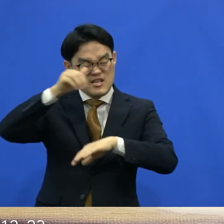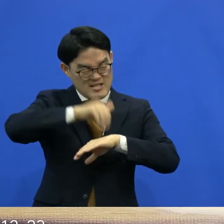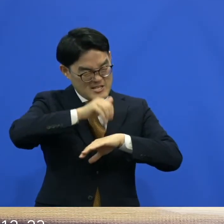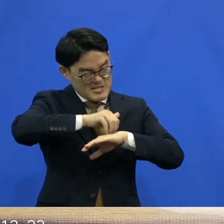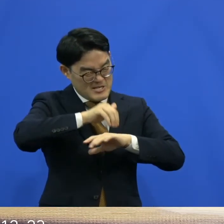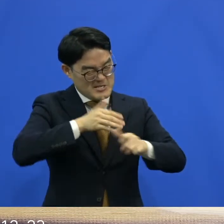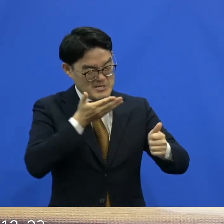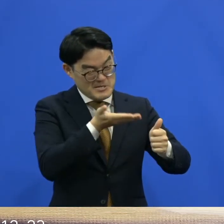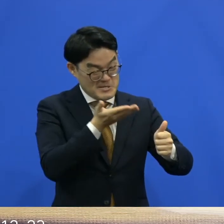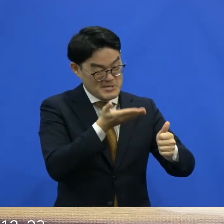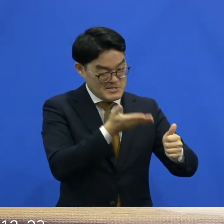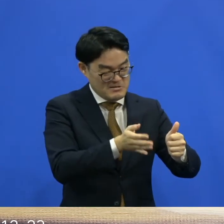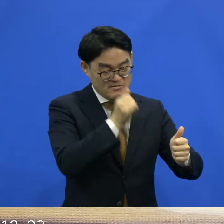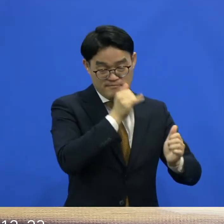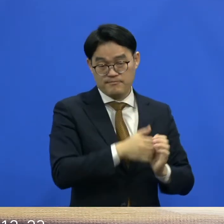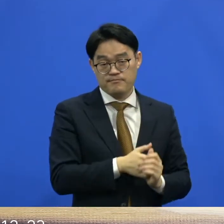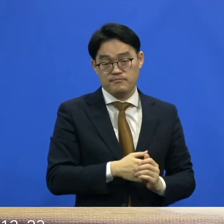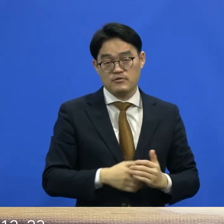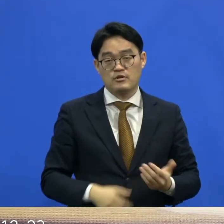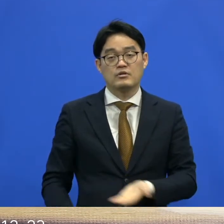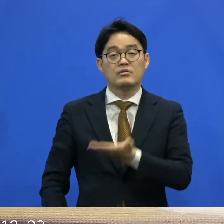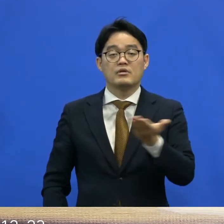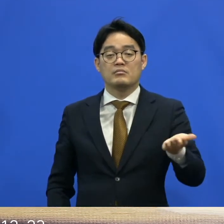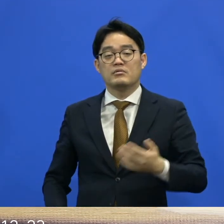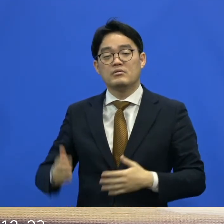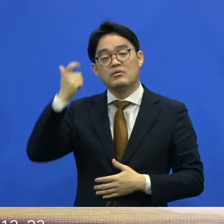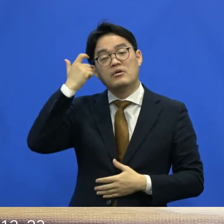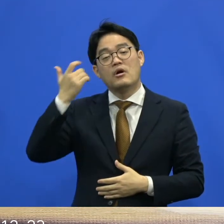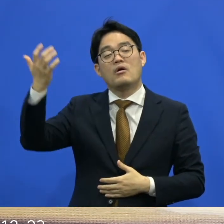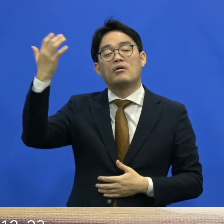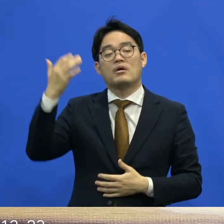조금만 어려움이 와도 그냥 부서져버려요.